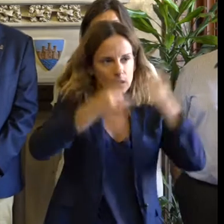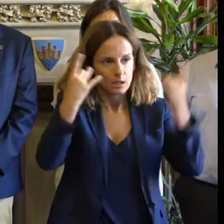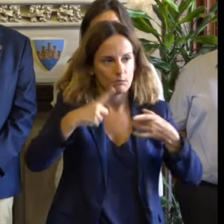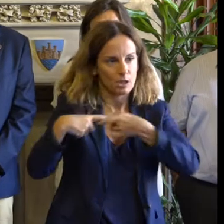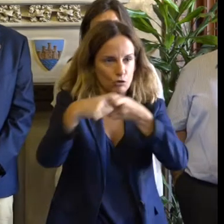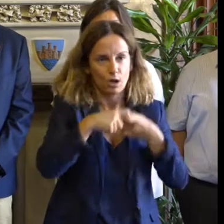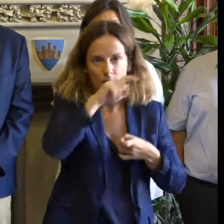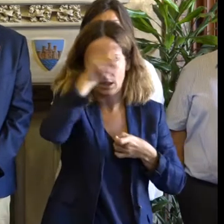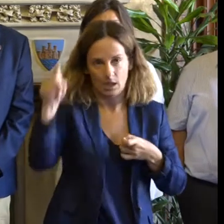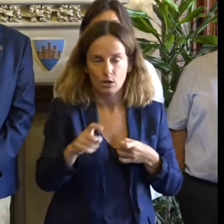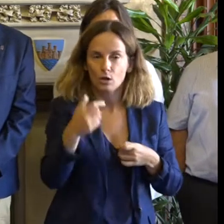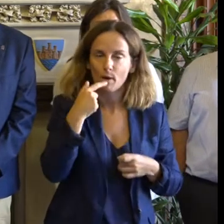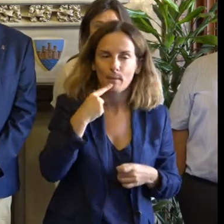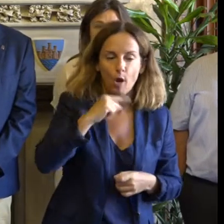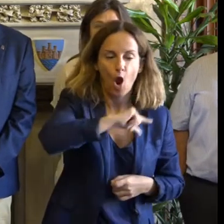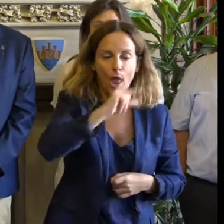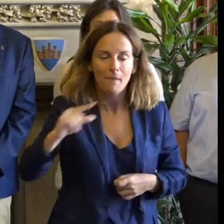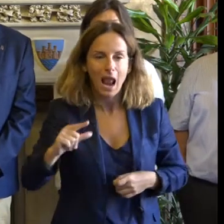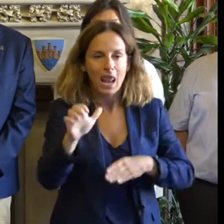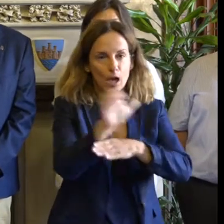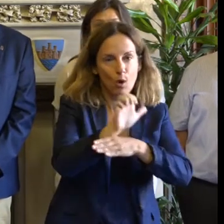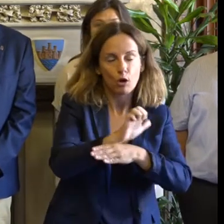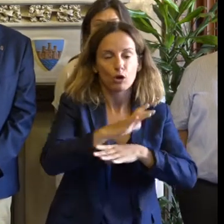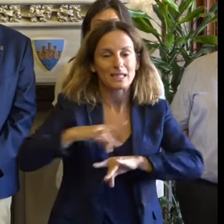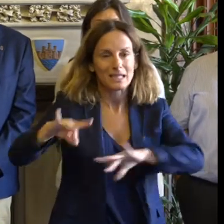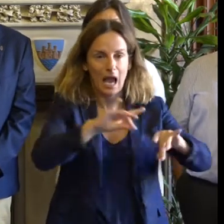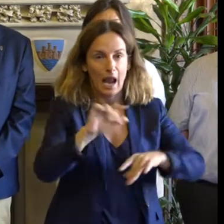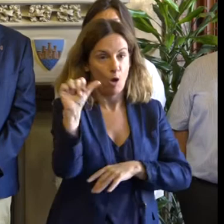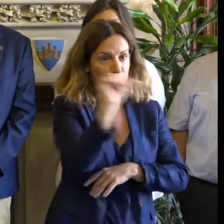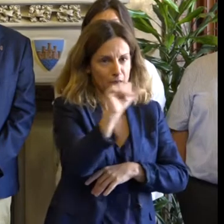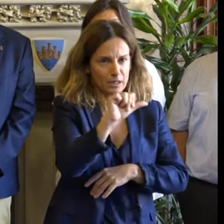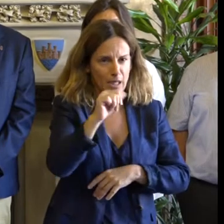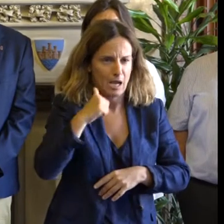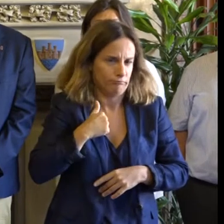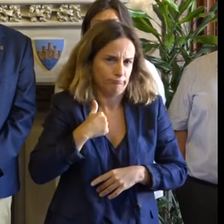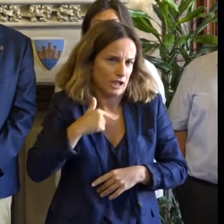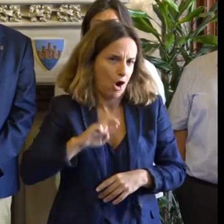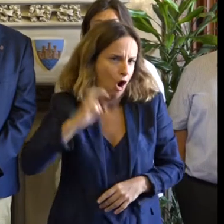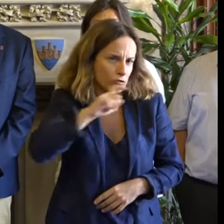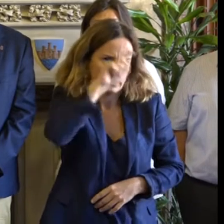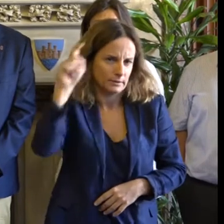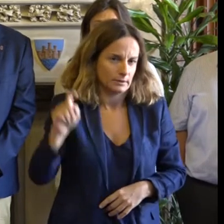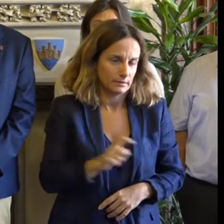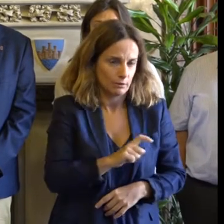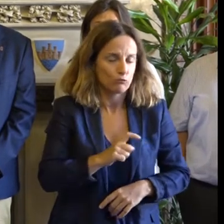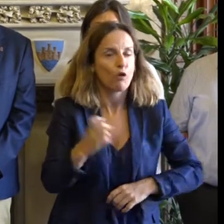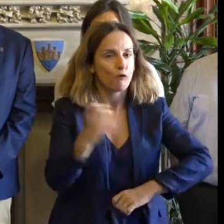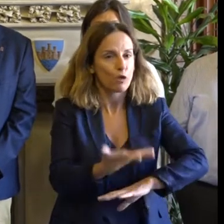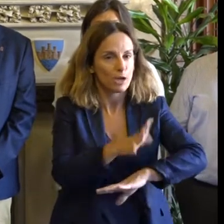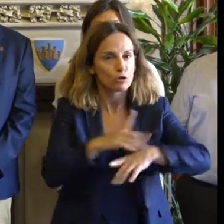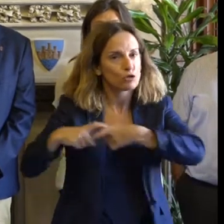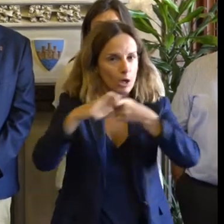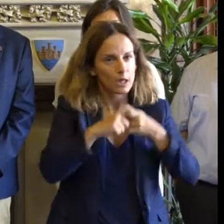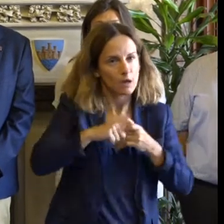Nepal, Equador, Sàhara Occidental i altres molts llocs volem impulsar el Fons Mallorquí perquè continuï duent a terme la